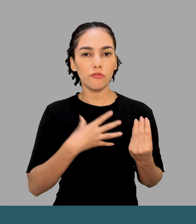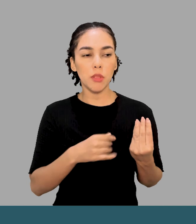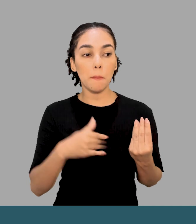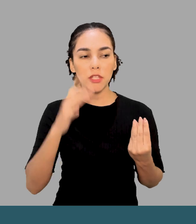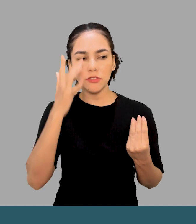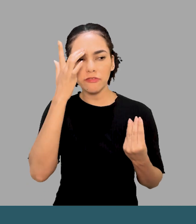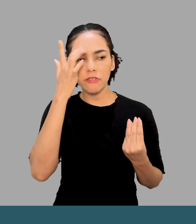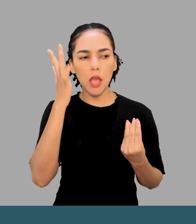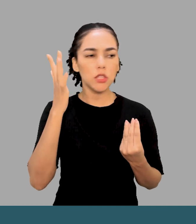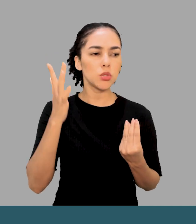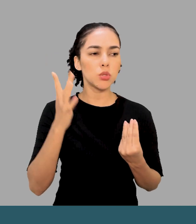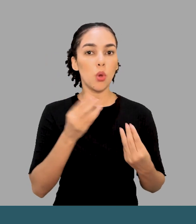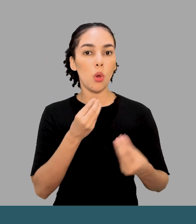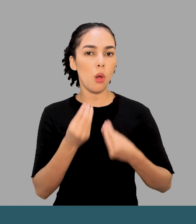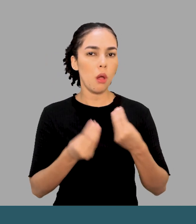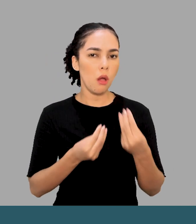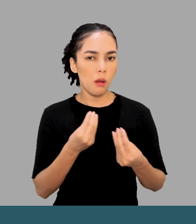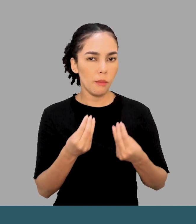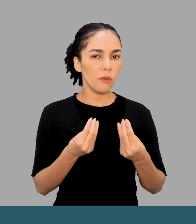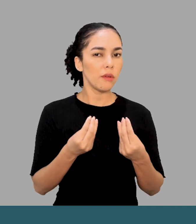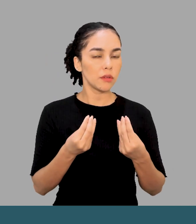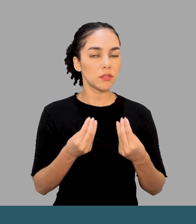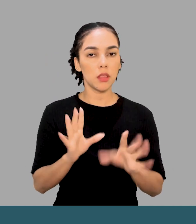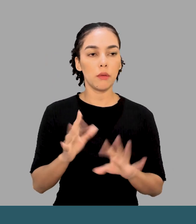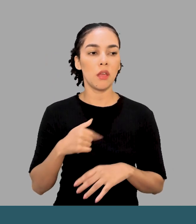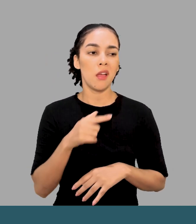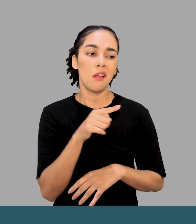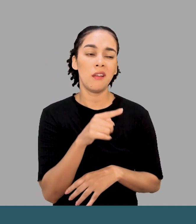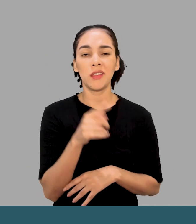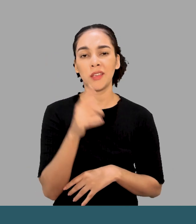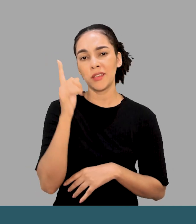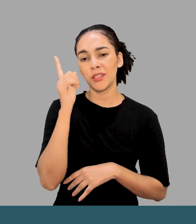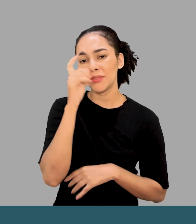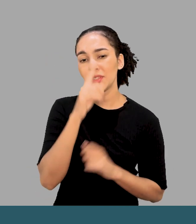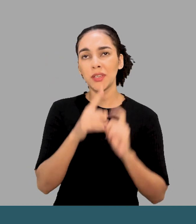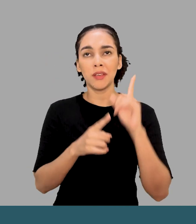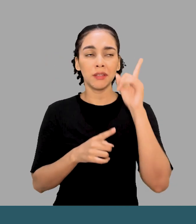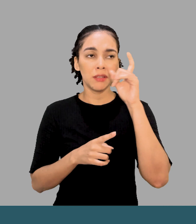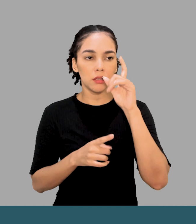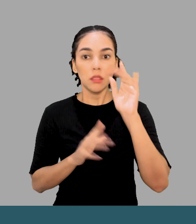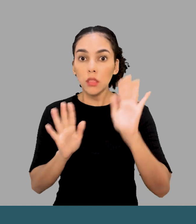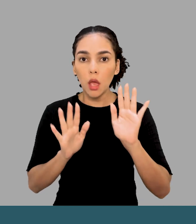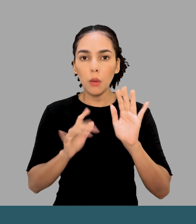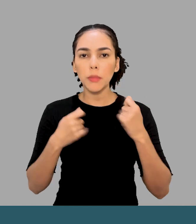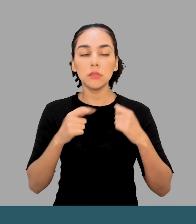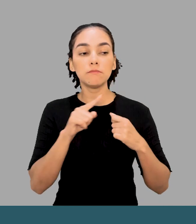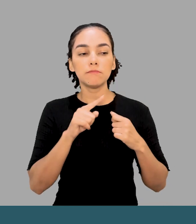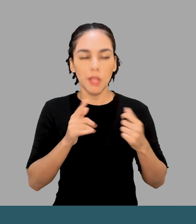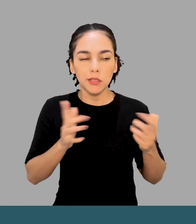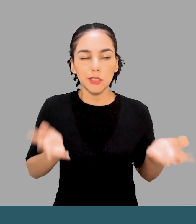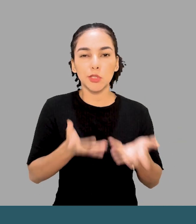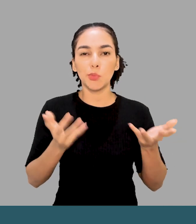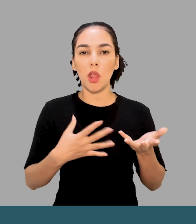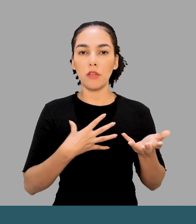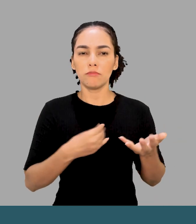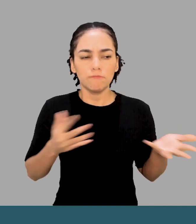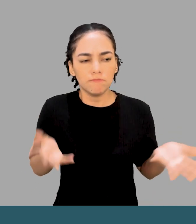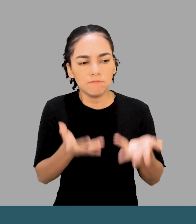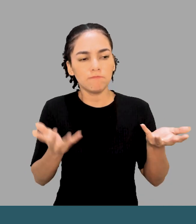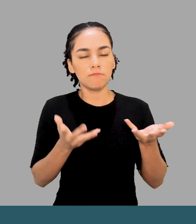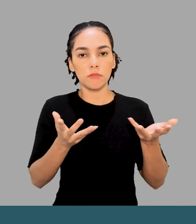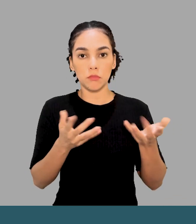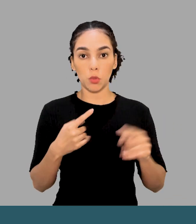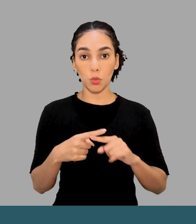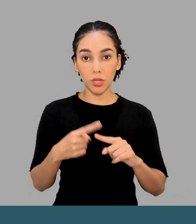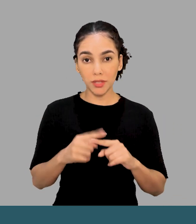é alimentar a dificuldade, é simplesmente estimular onde é que se encontra o talento. Porque se ele